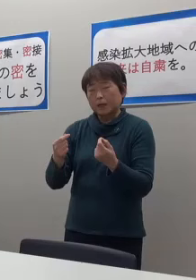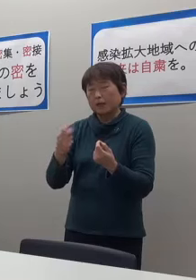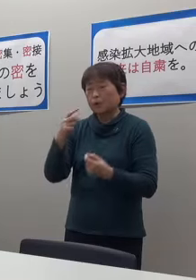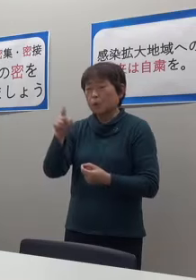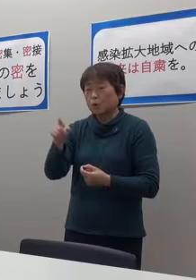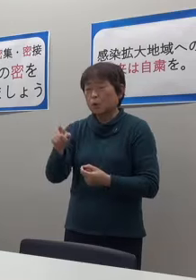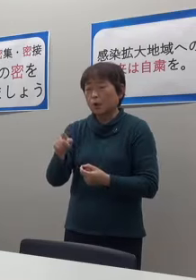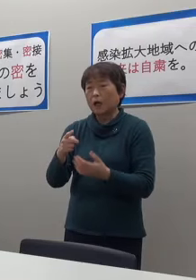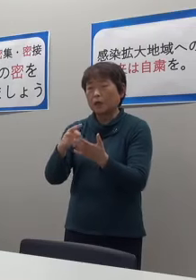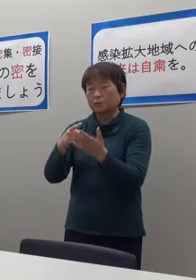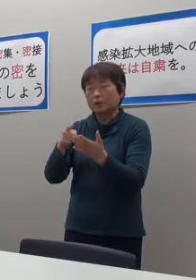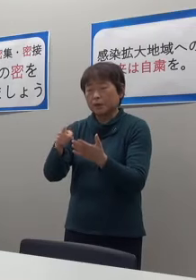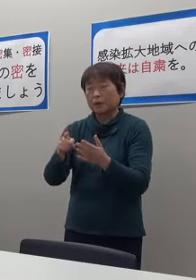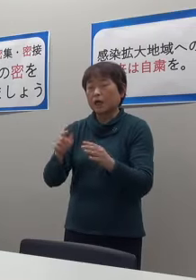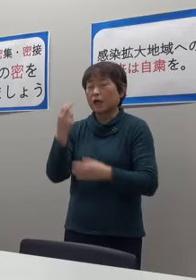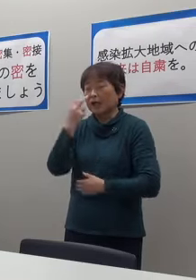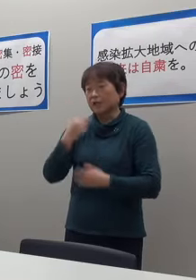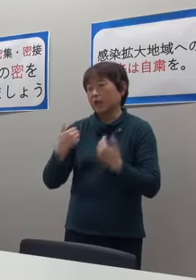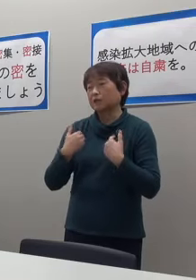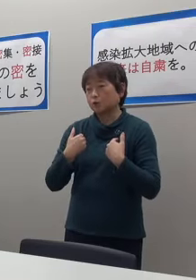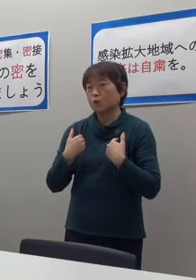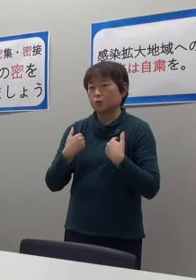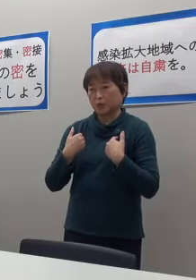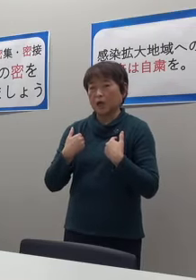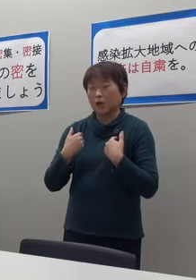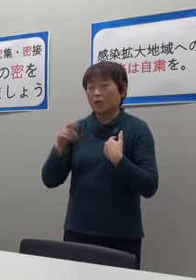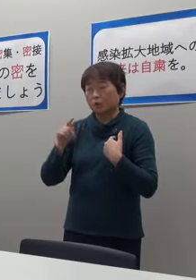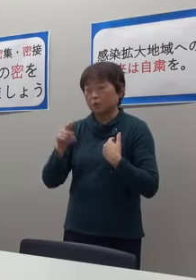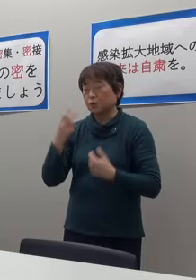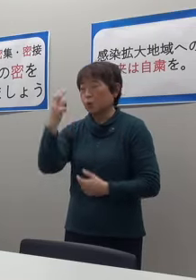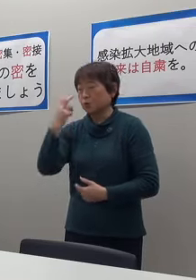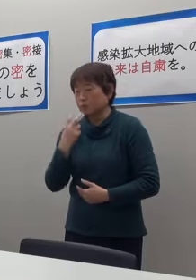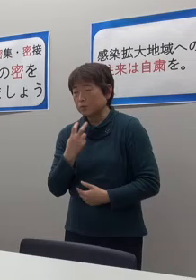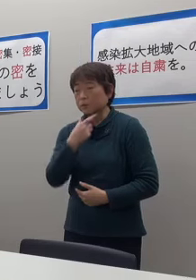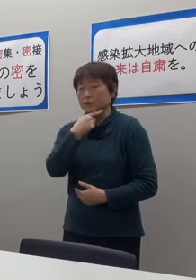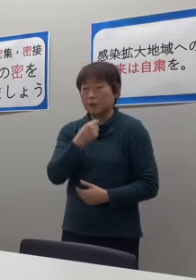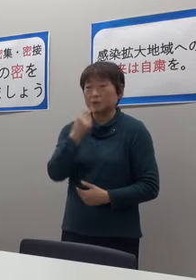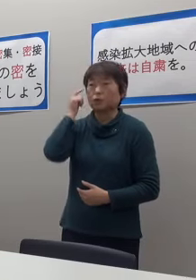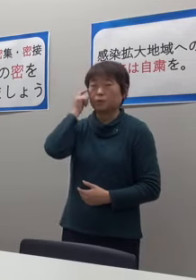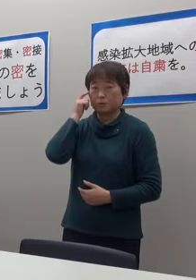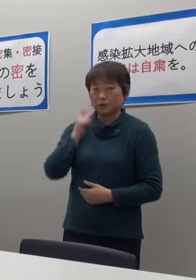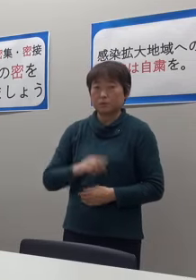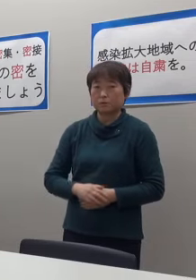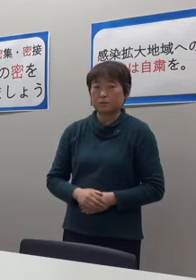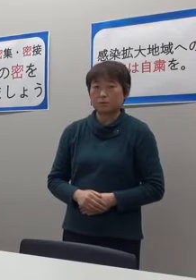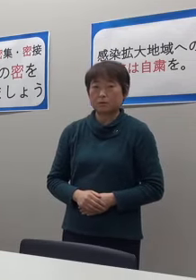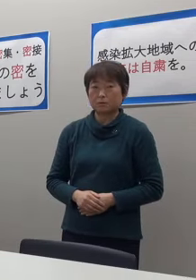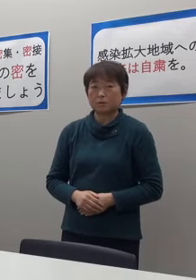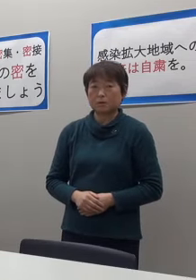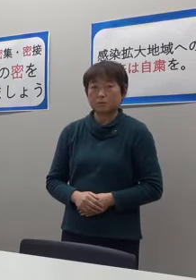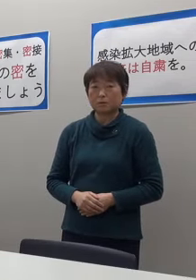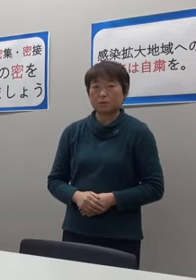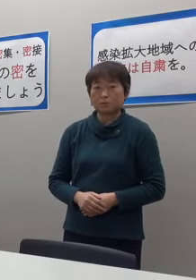ということをもう一回洗い出してですね、あの、まあ、必要に応じてまた検査の方を進めていきたいというふうに思います。